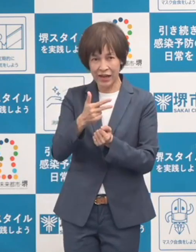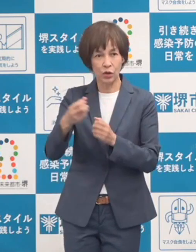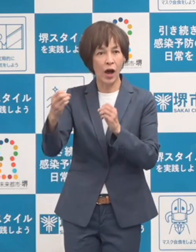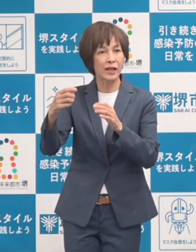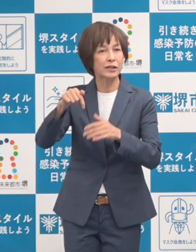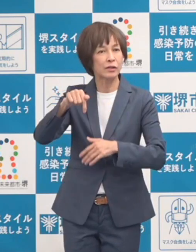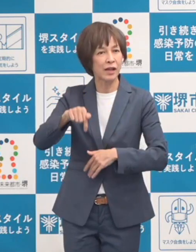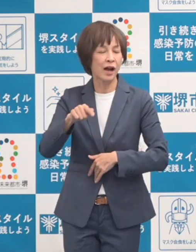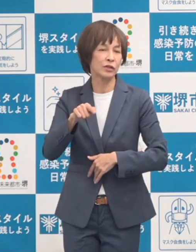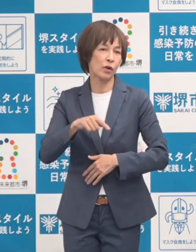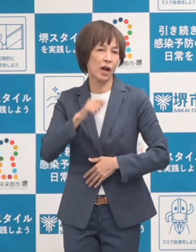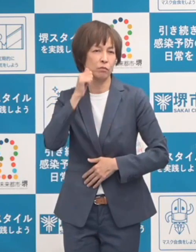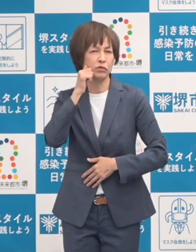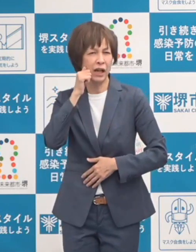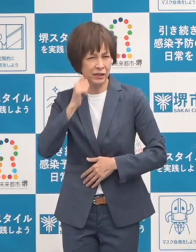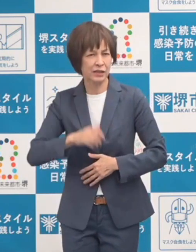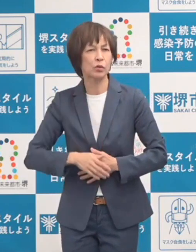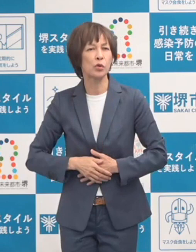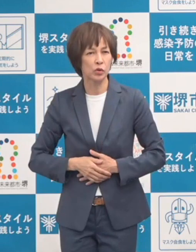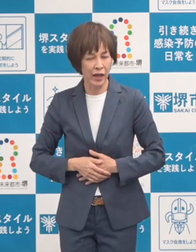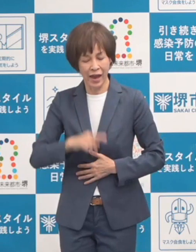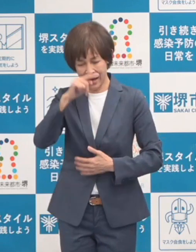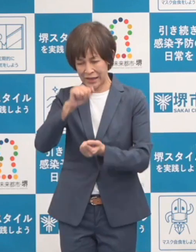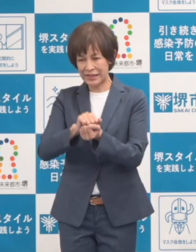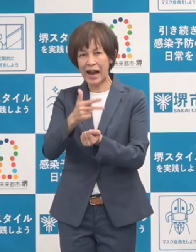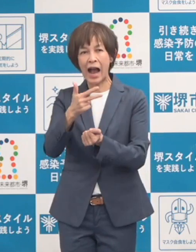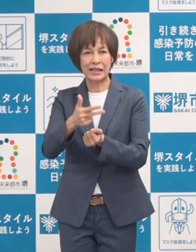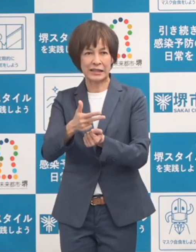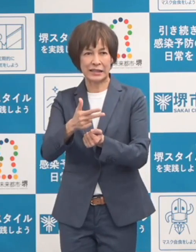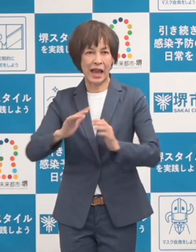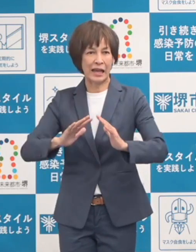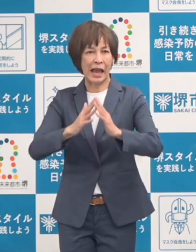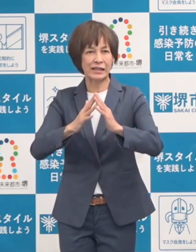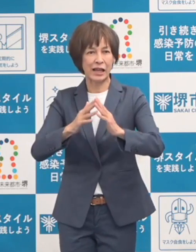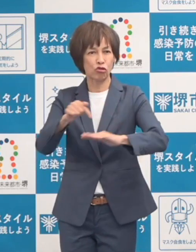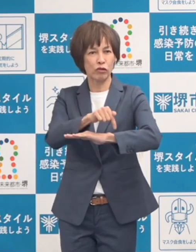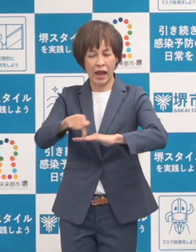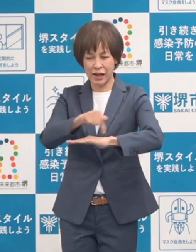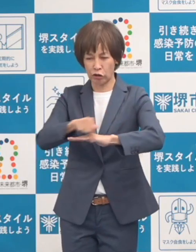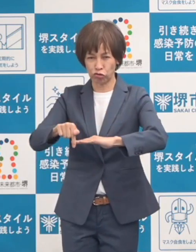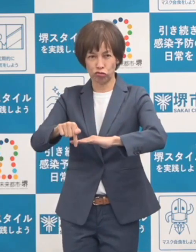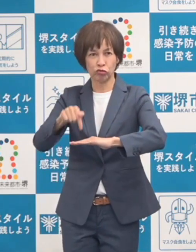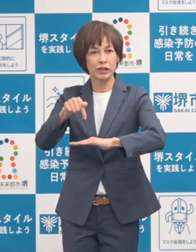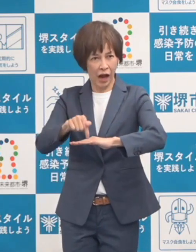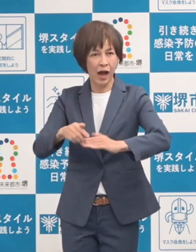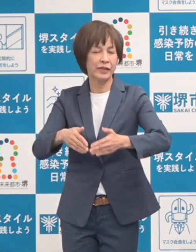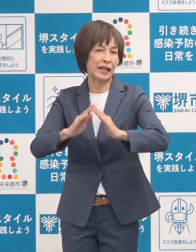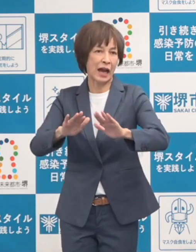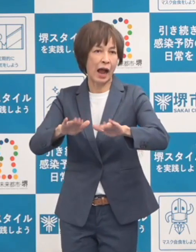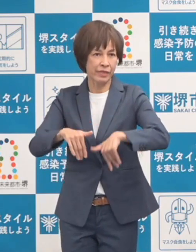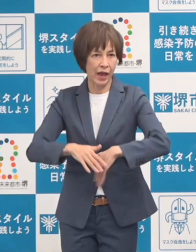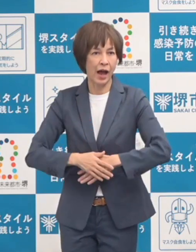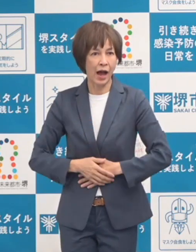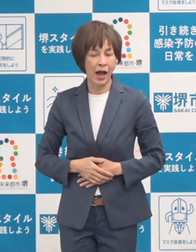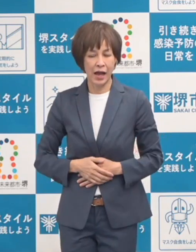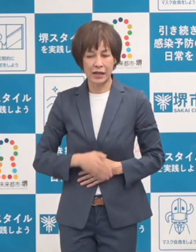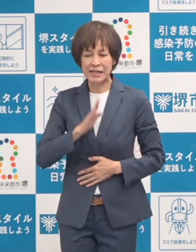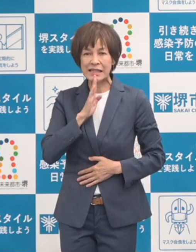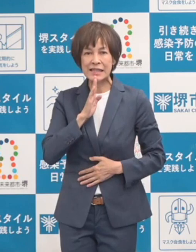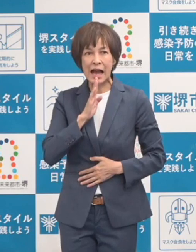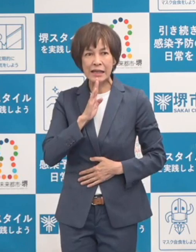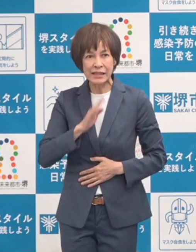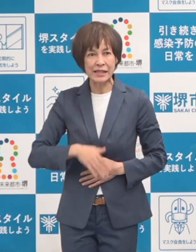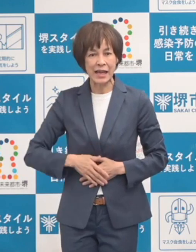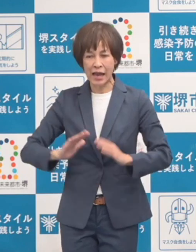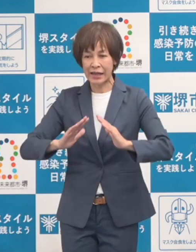それが難しいということで、堺市で建設計画が立ち上がったということです。で実際に建